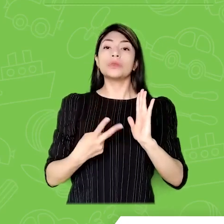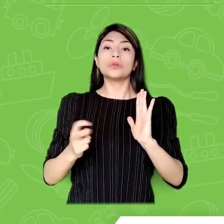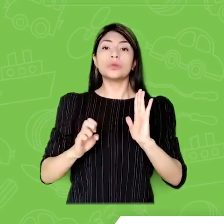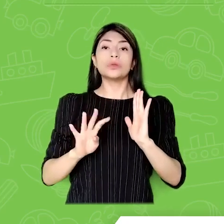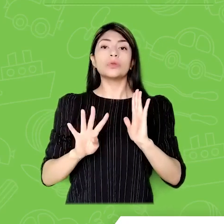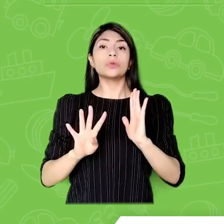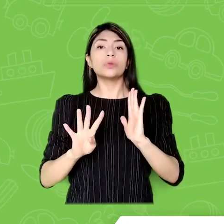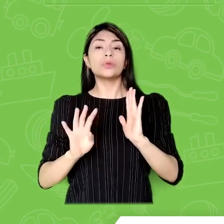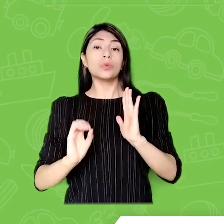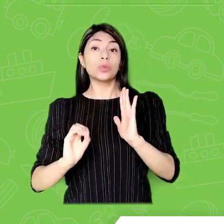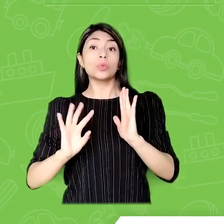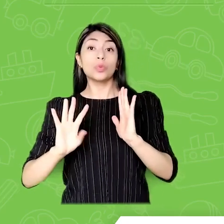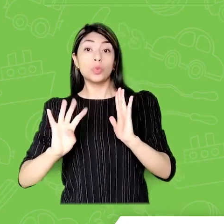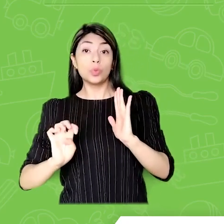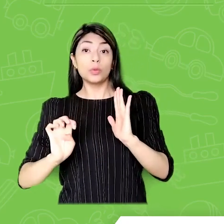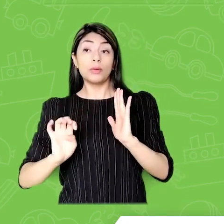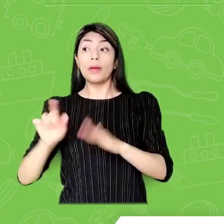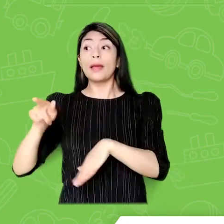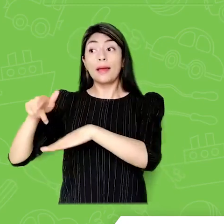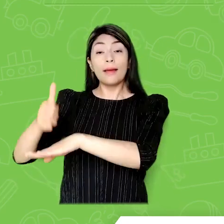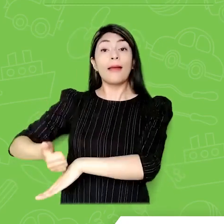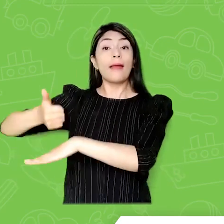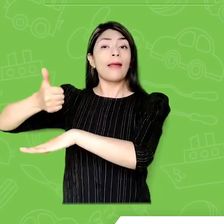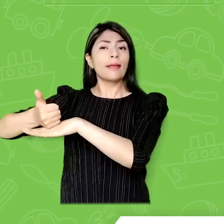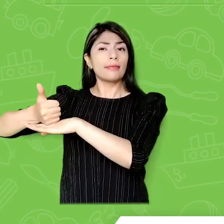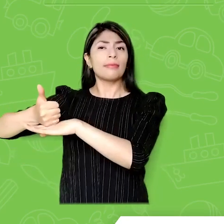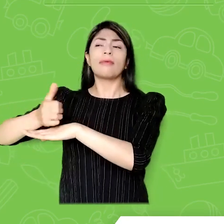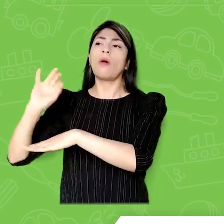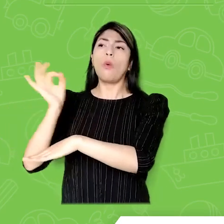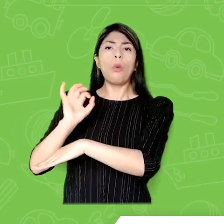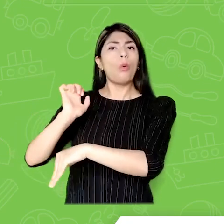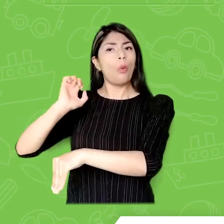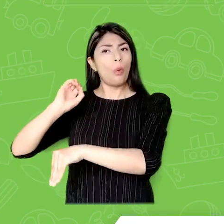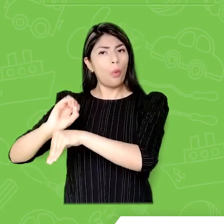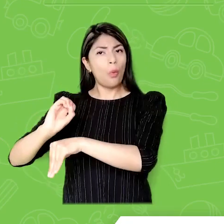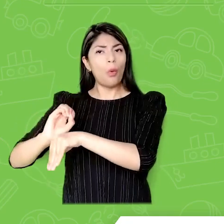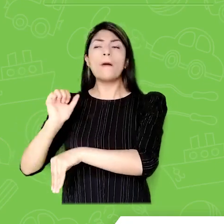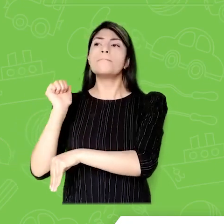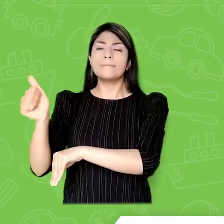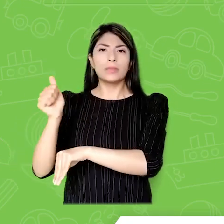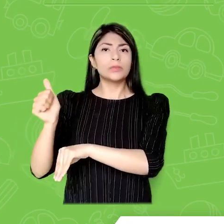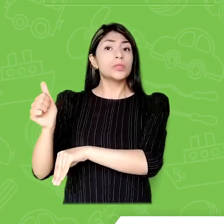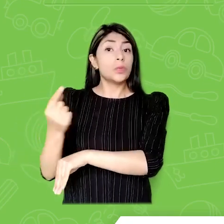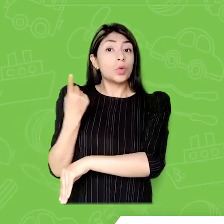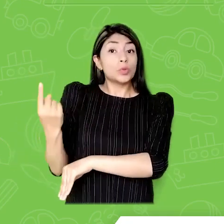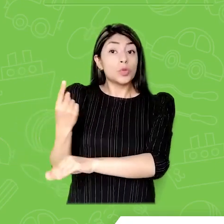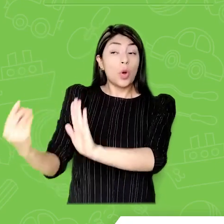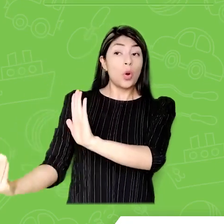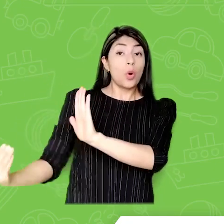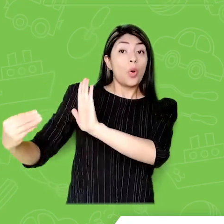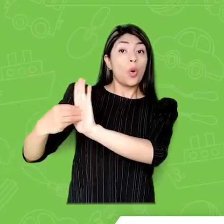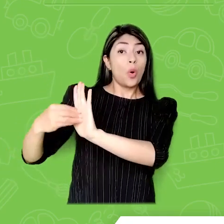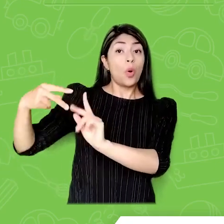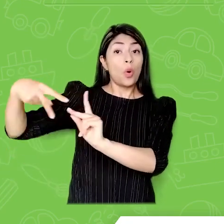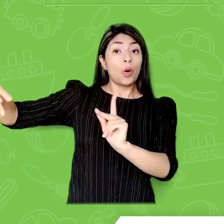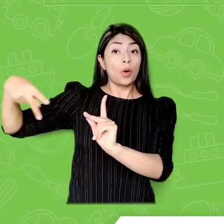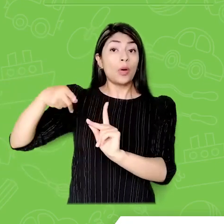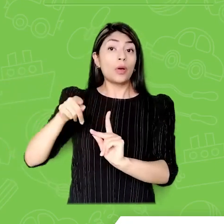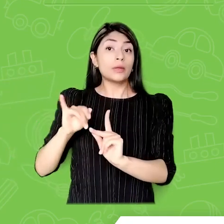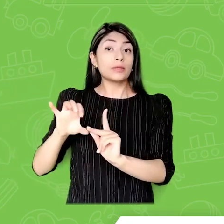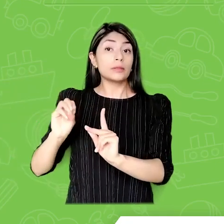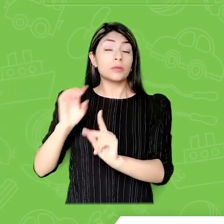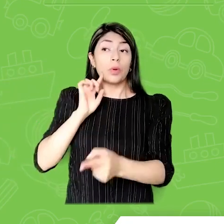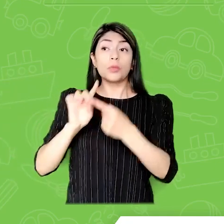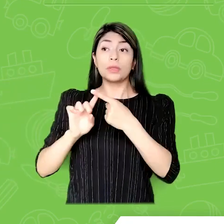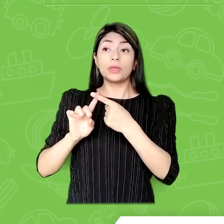entender que, si bien el jefe de la entidad u organismo puede suscribir la convocatoria, como manifestación del principio de